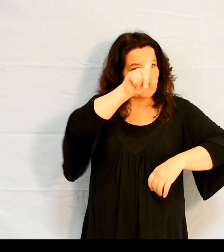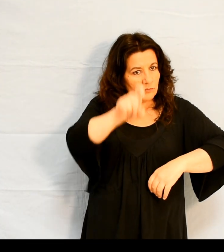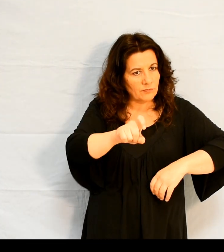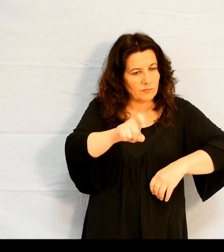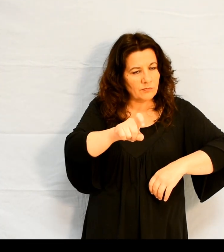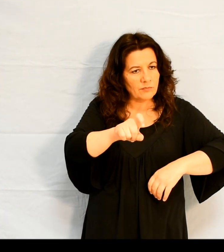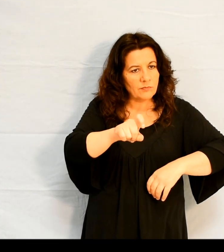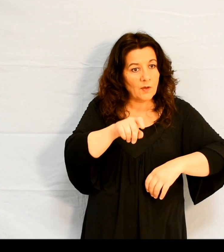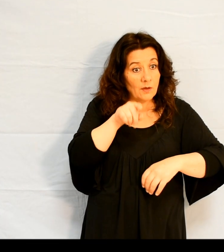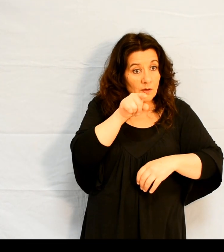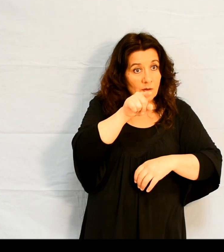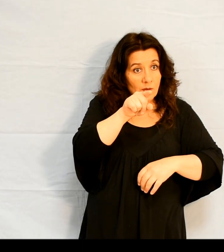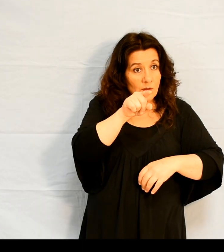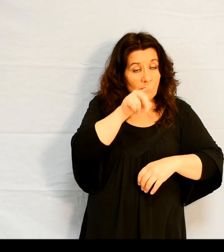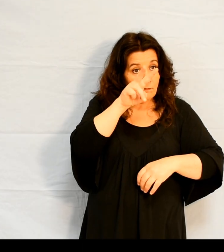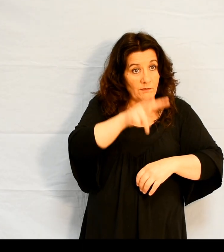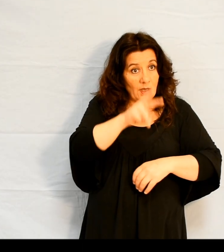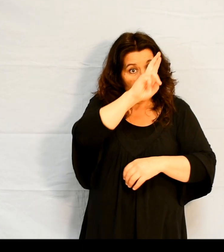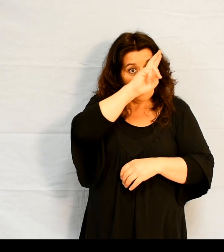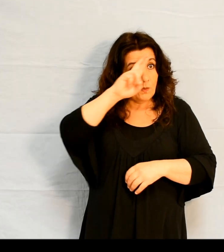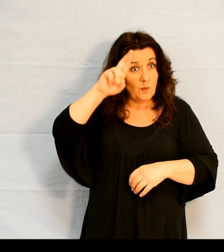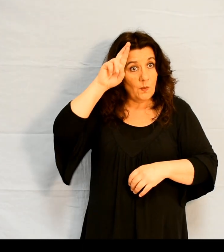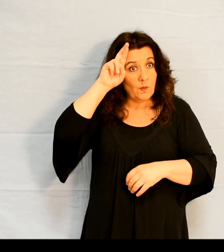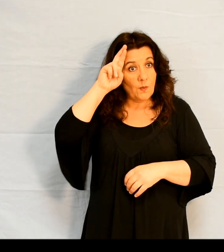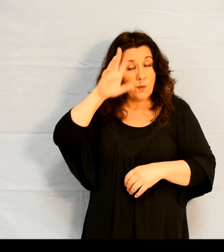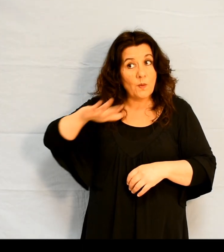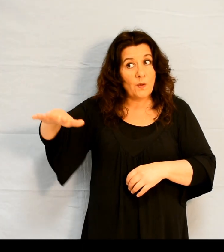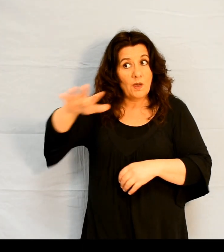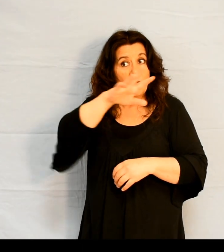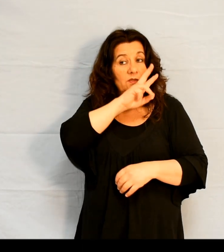Jésus déclara, « C'est toi-même qui le dis. »